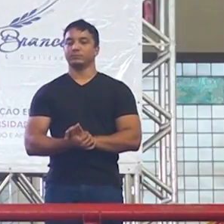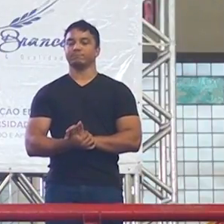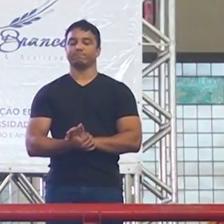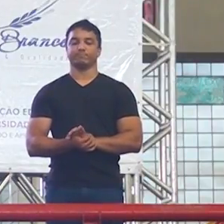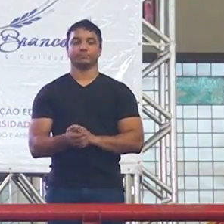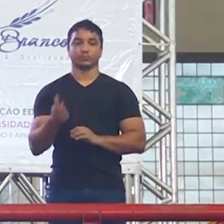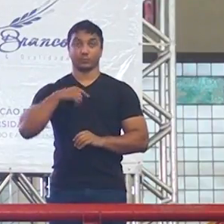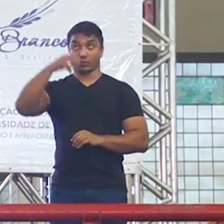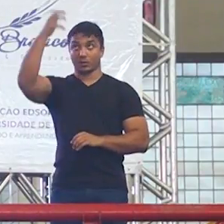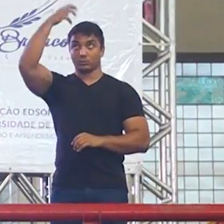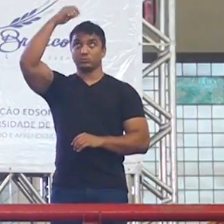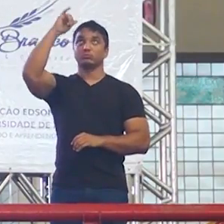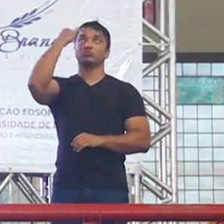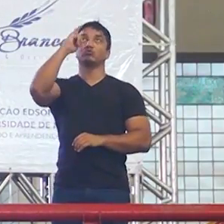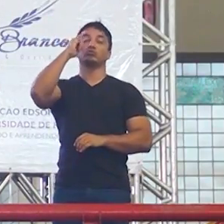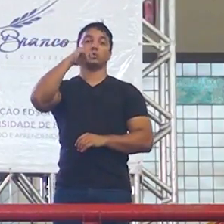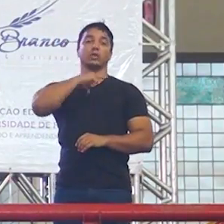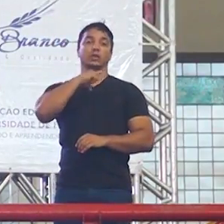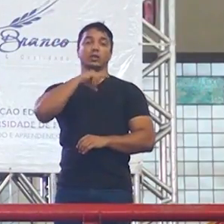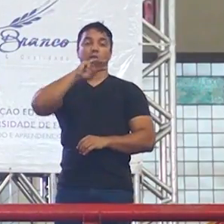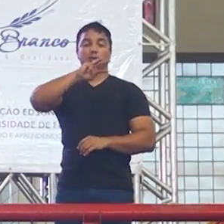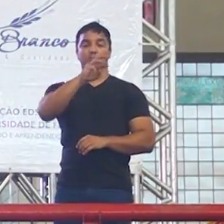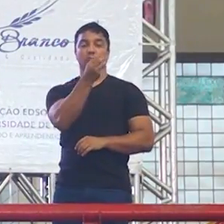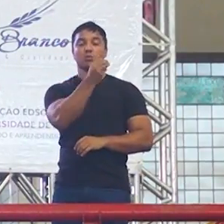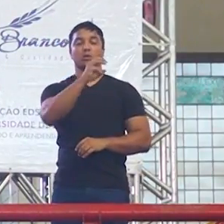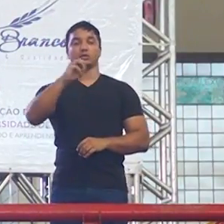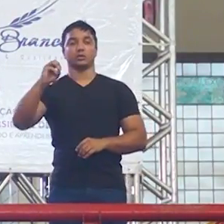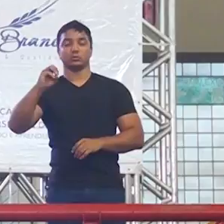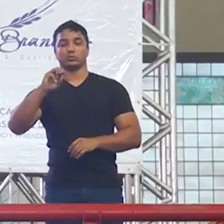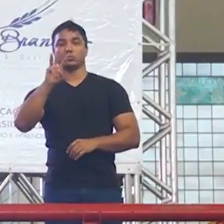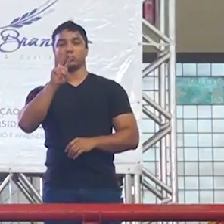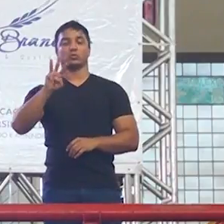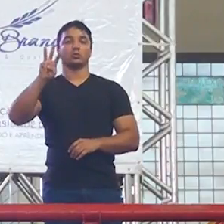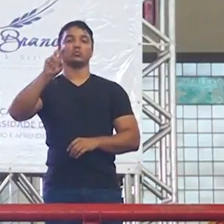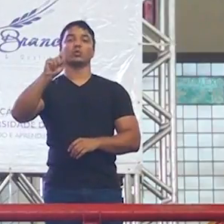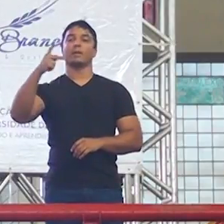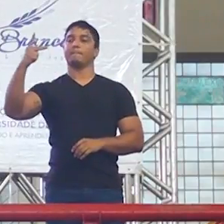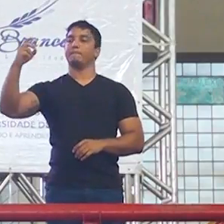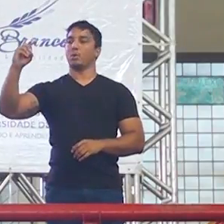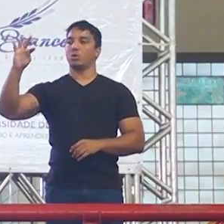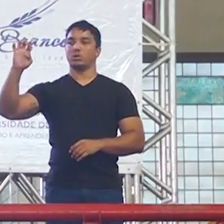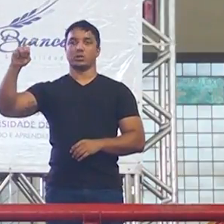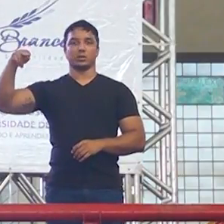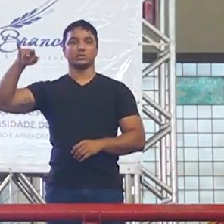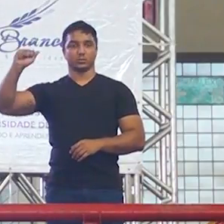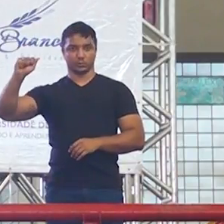Uma ducha elétrica de 3.300 watts. O que é 3.300 watts? É o quê?